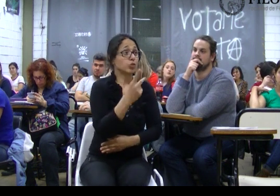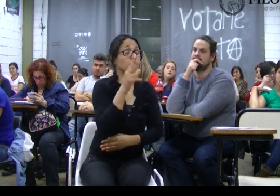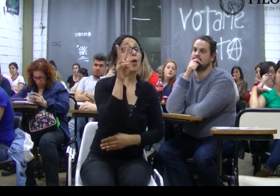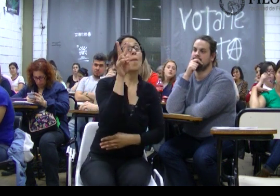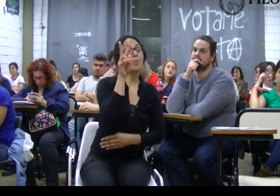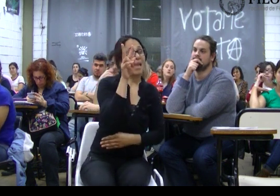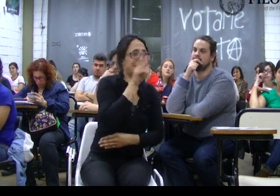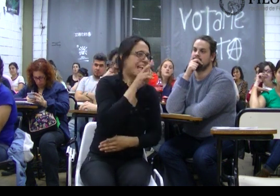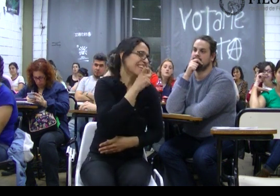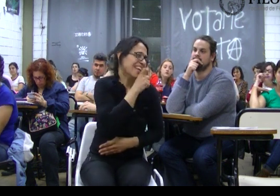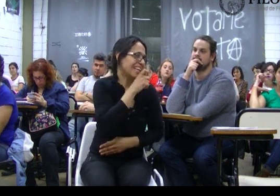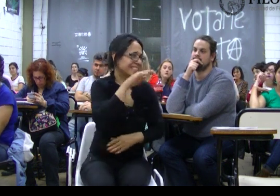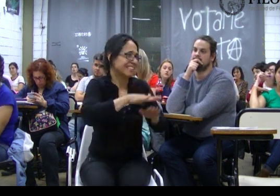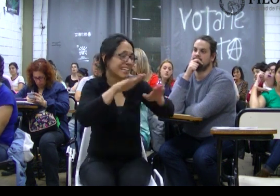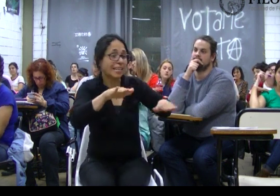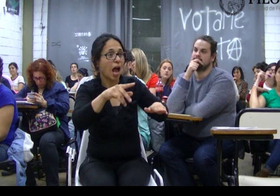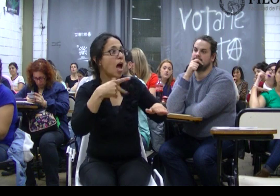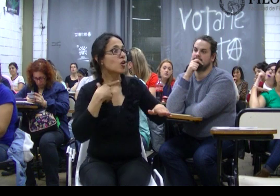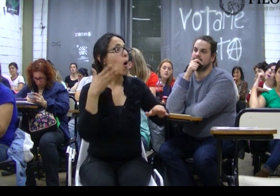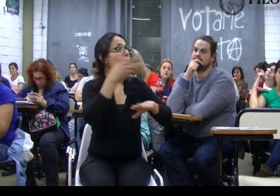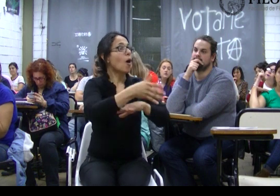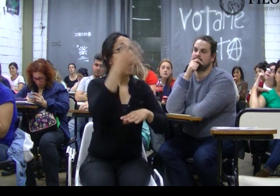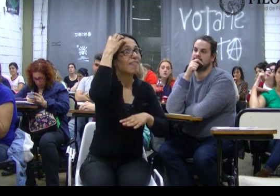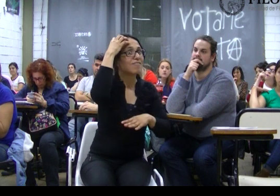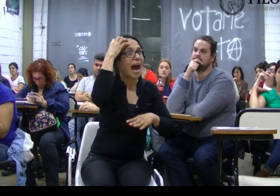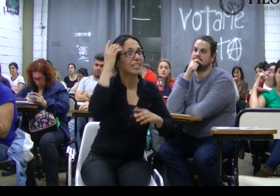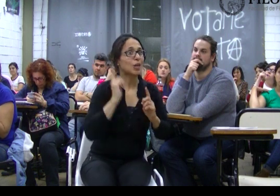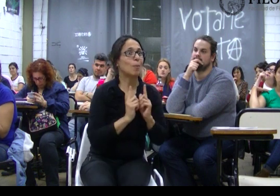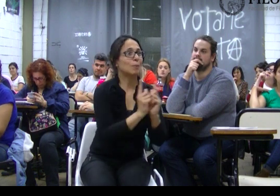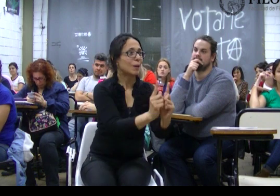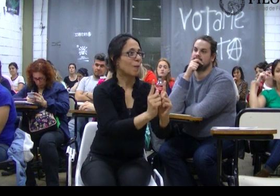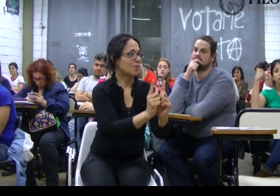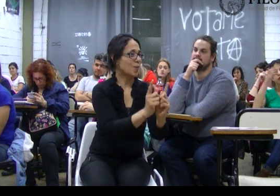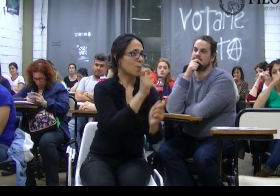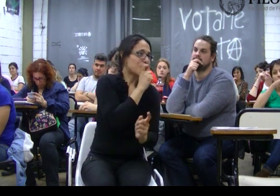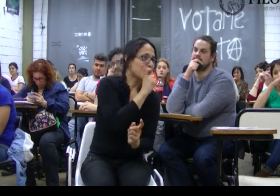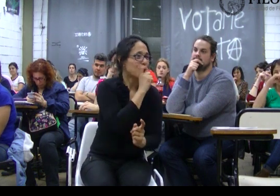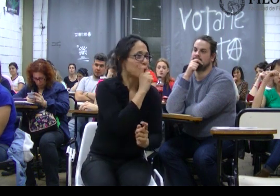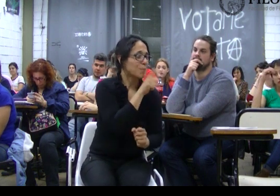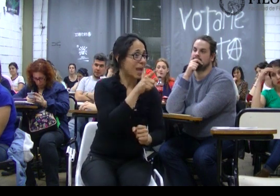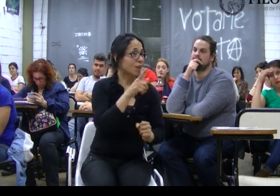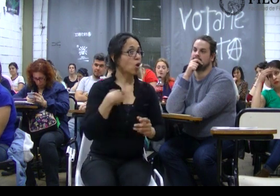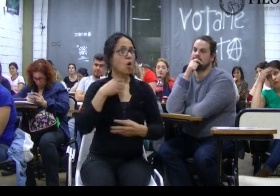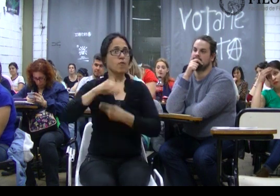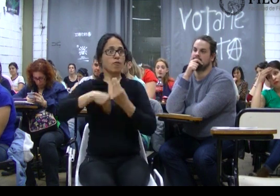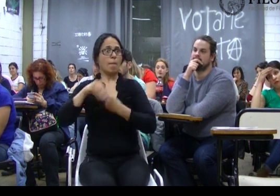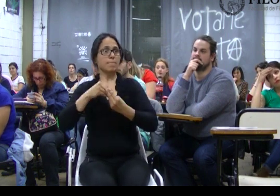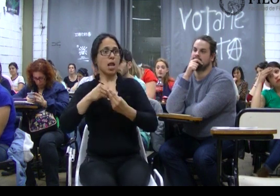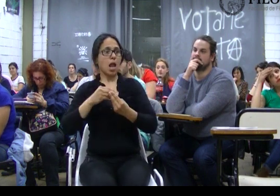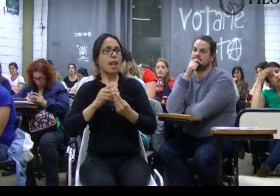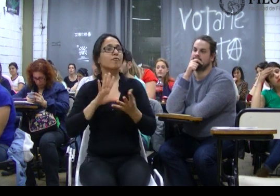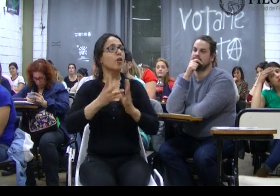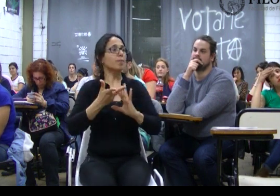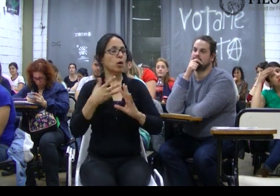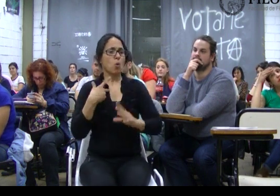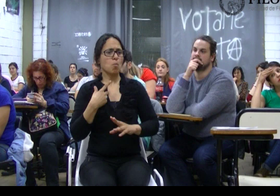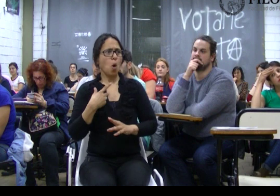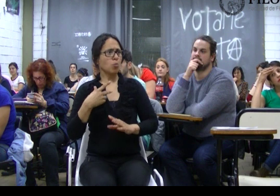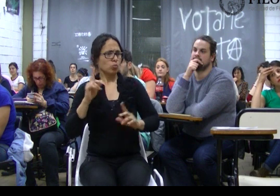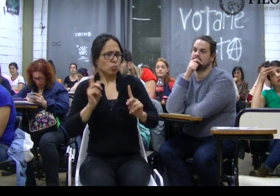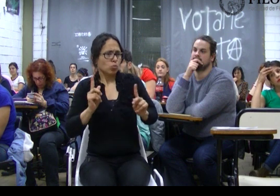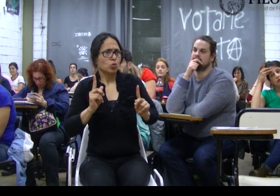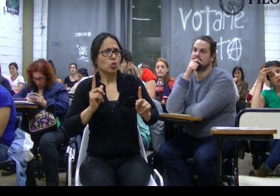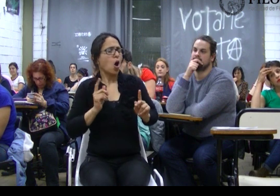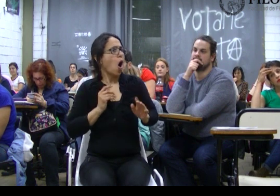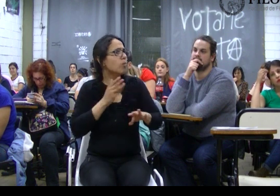de ir al baño a darse besos, y las familias estaban completamente en contra de que estas nenas no solo vayan al baño a darse besos y se escondan para eso, sino